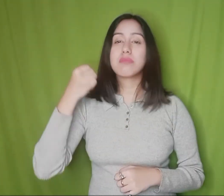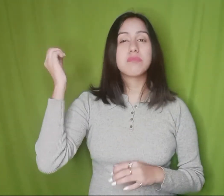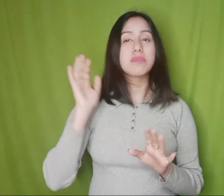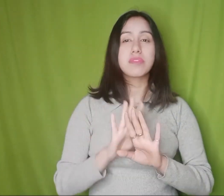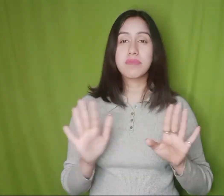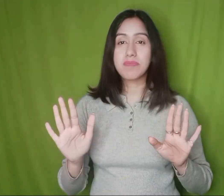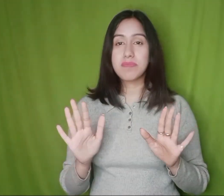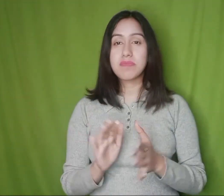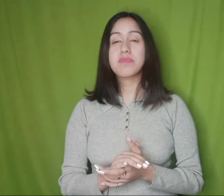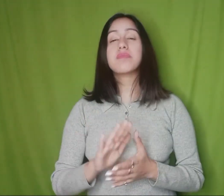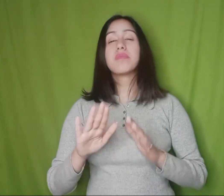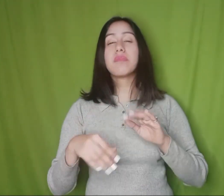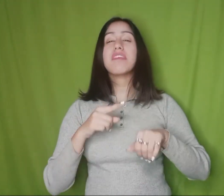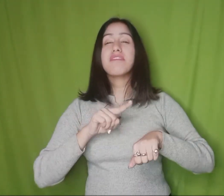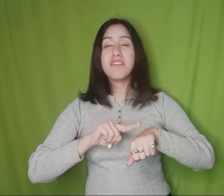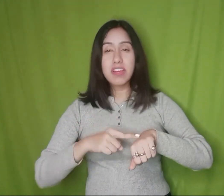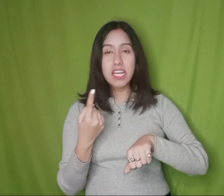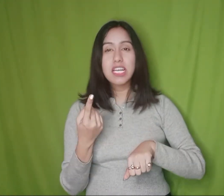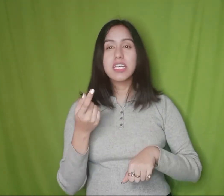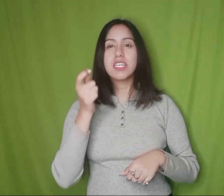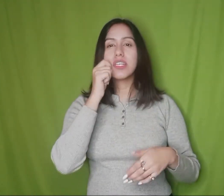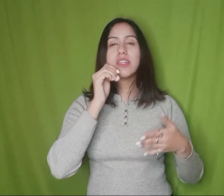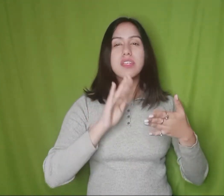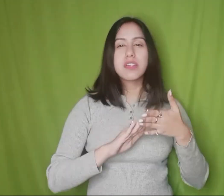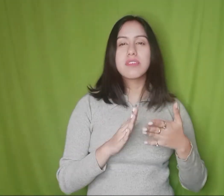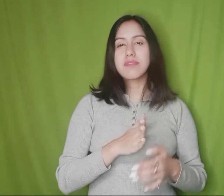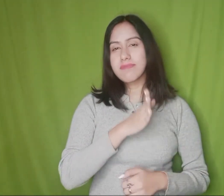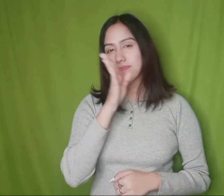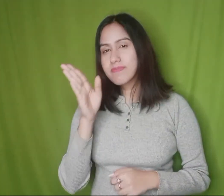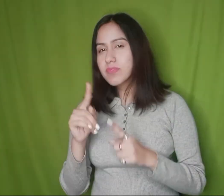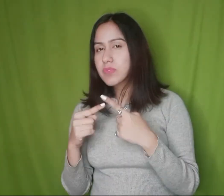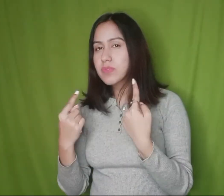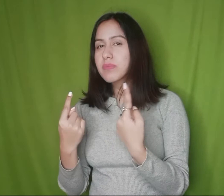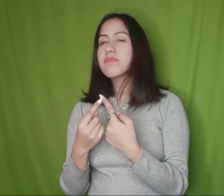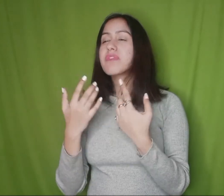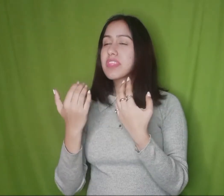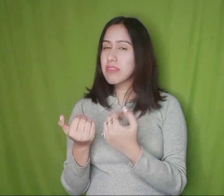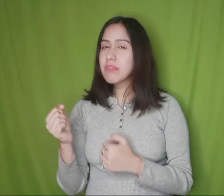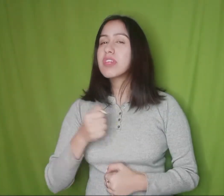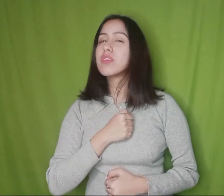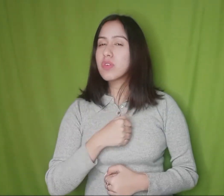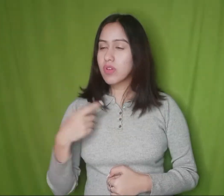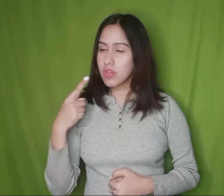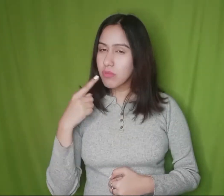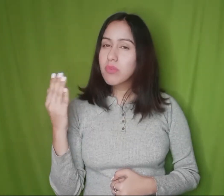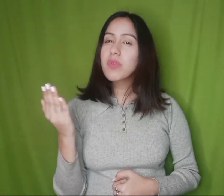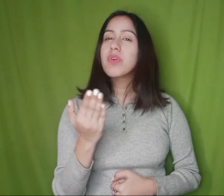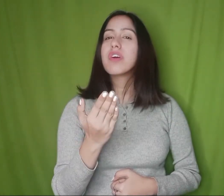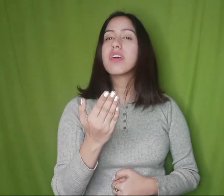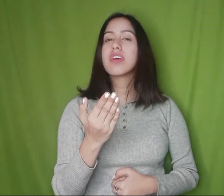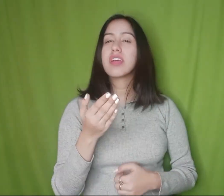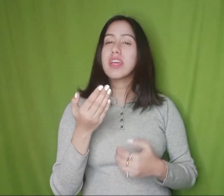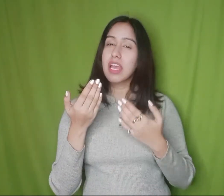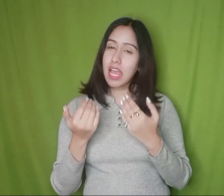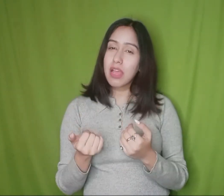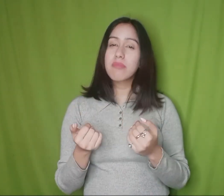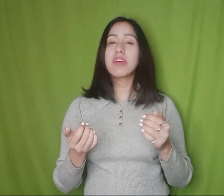भेद रह भी कहां जाता है। भोज एक आखिरी कोशिश करने मीरा के पास तहखाने पहुंचे। मीरा,